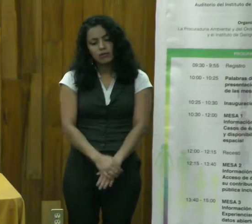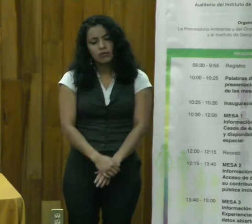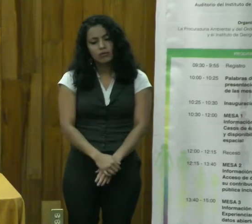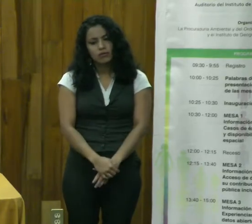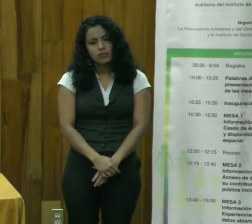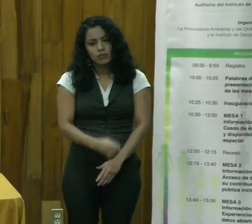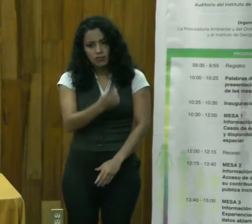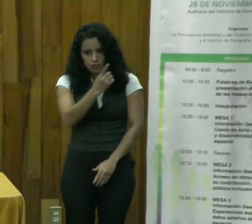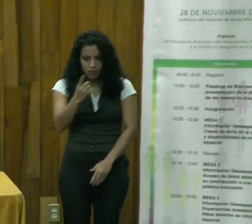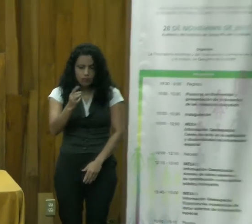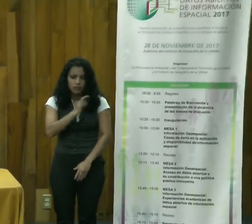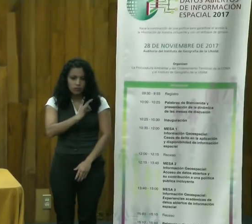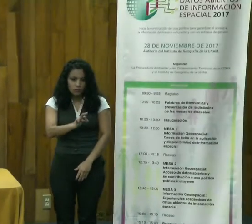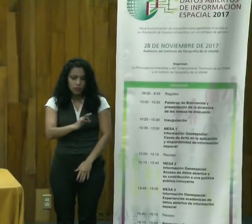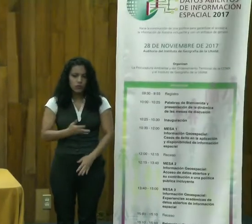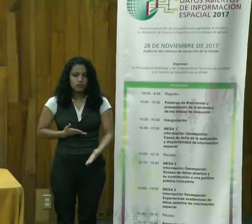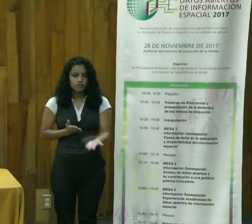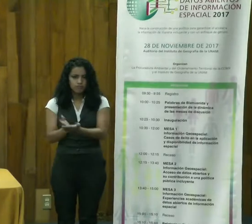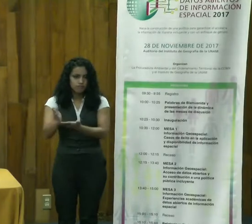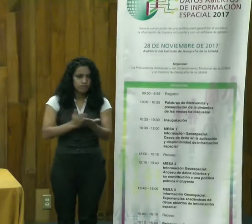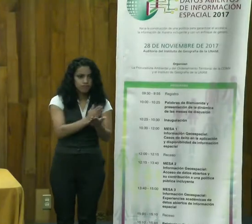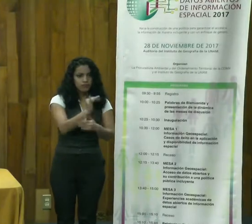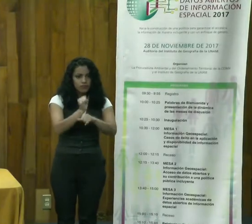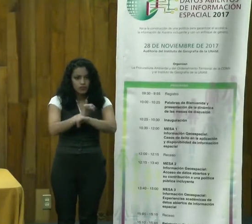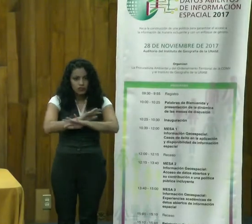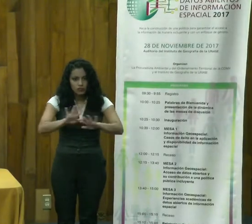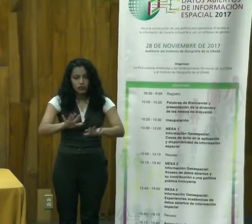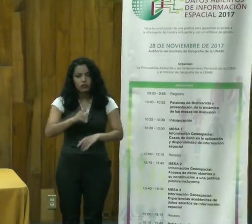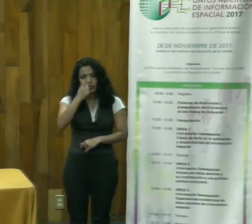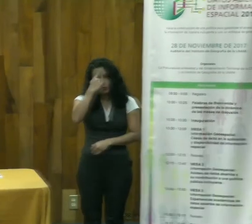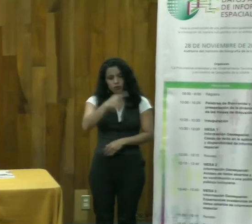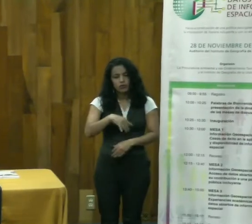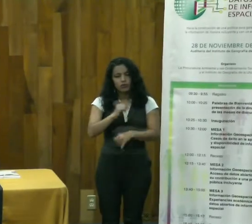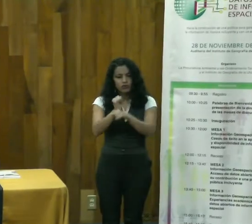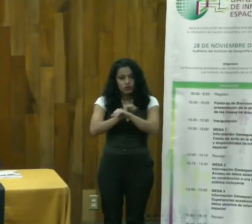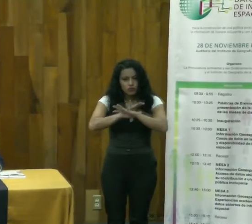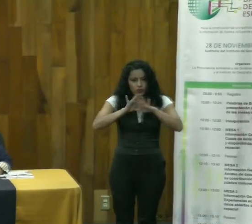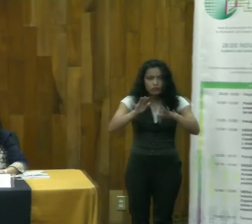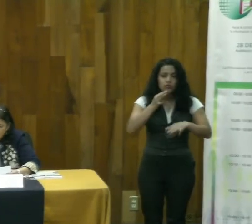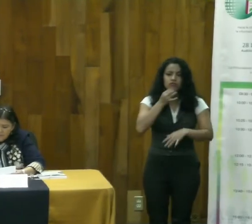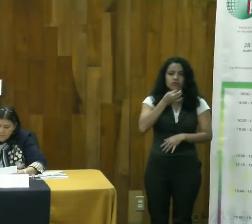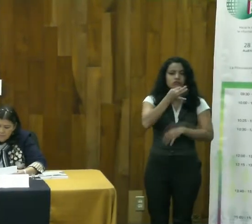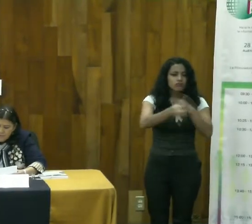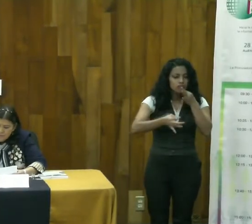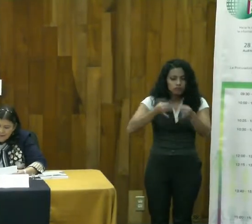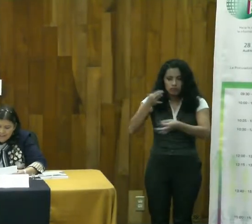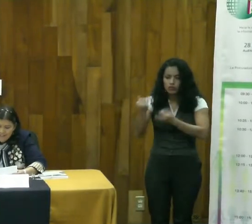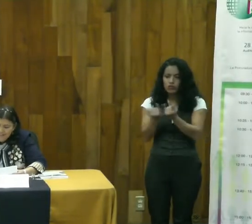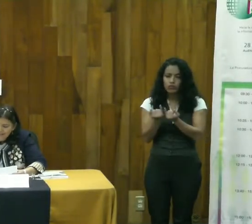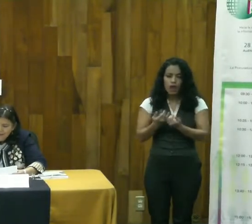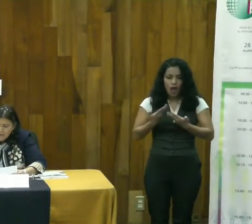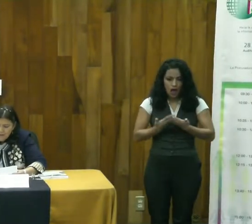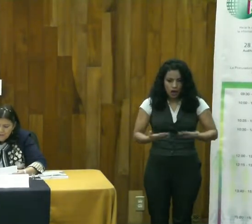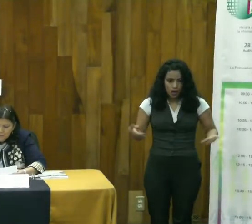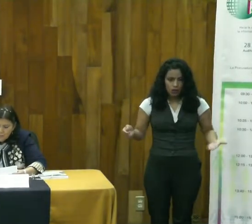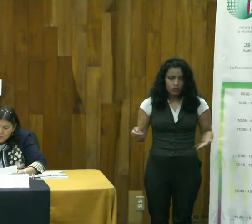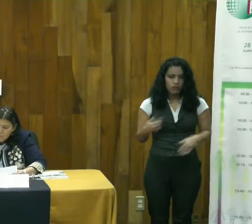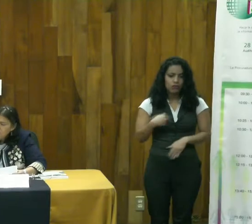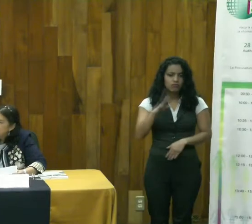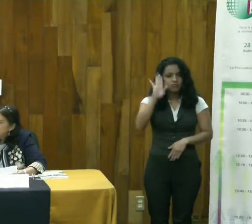de garantizar el acceso a la información y en esta ocasión me parece